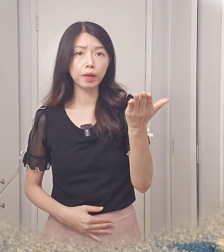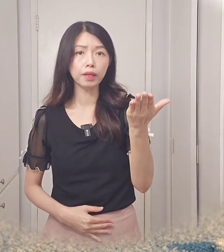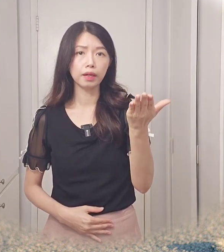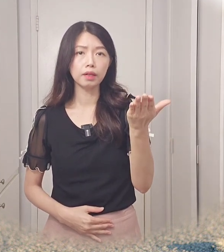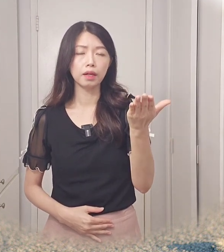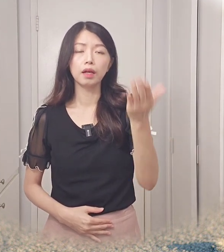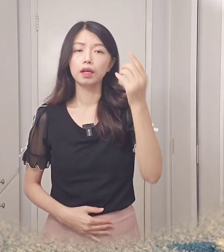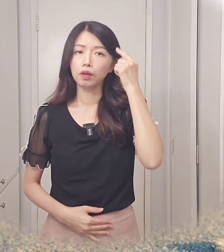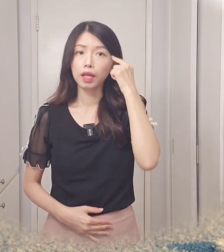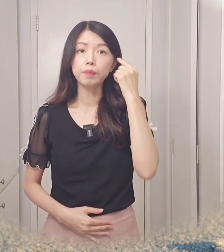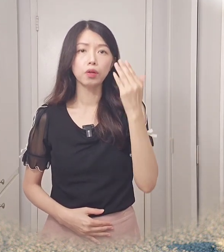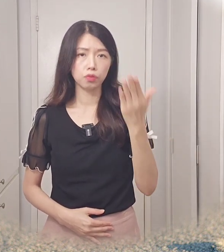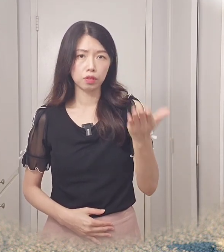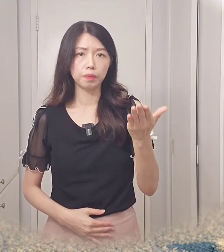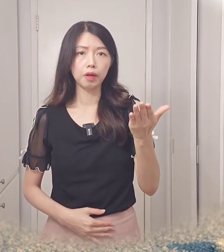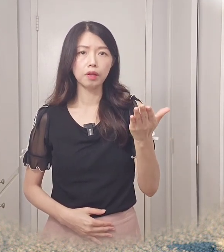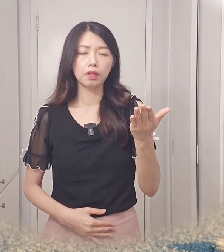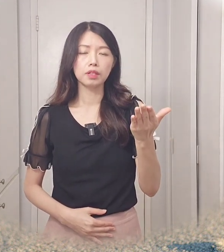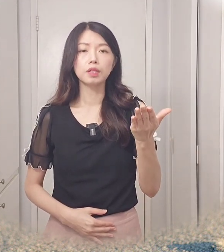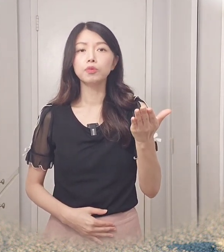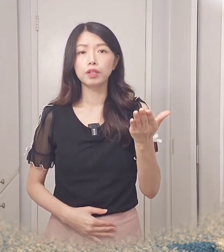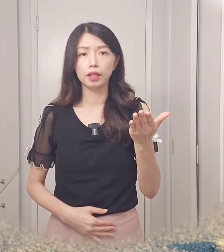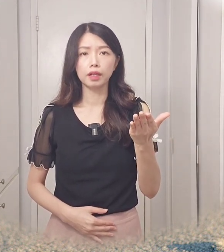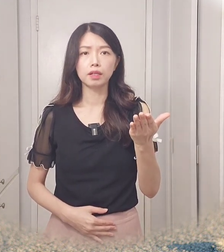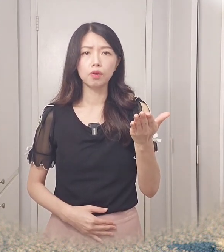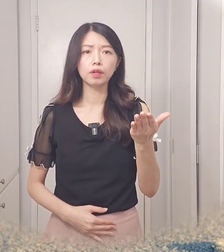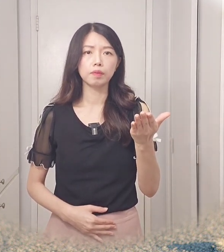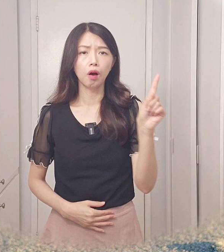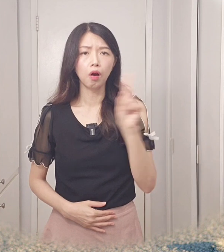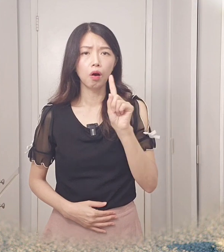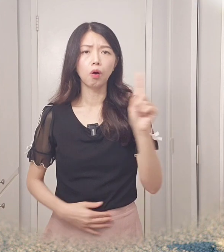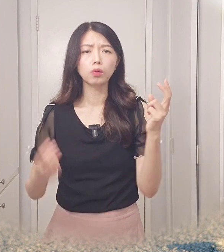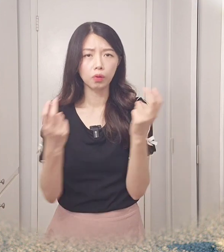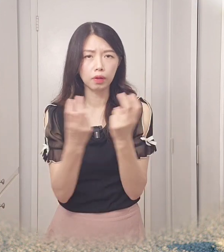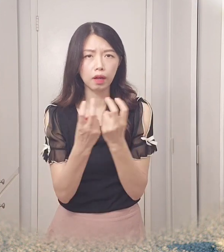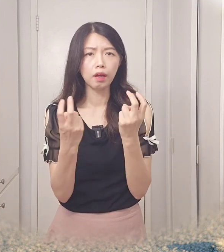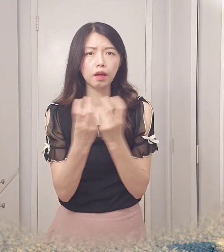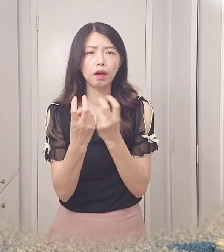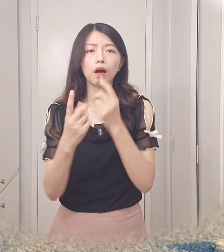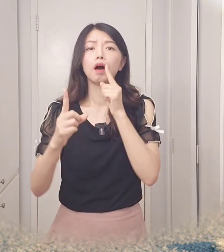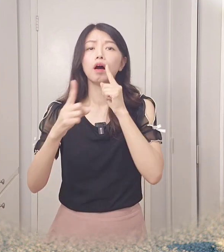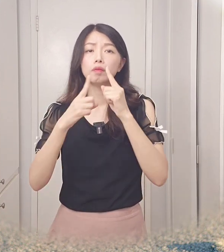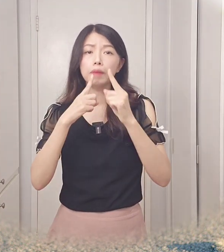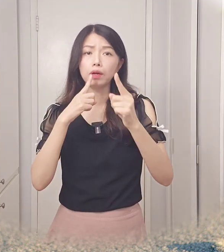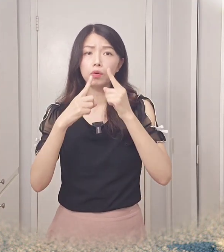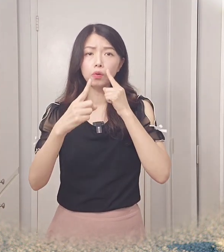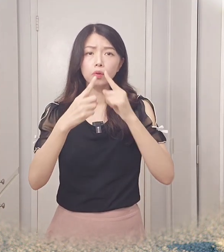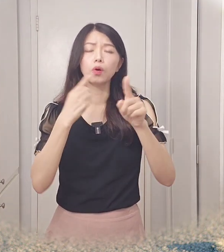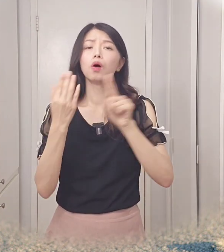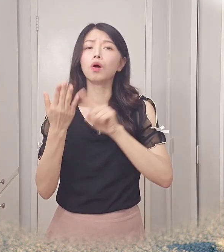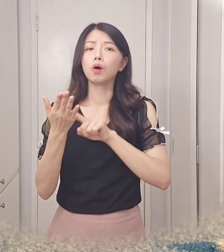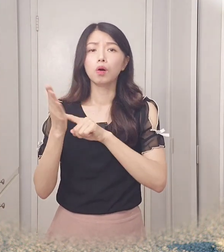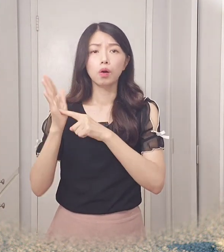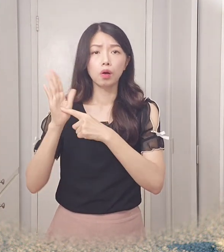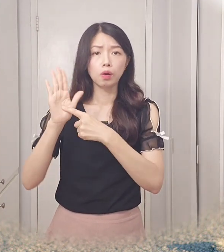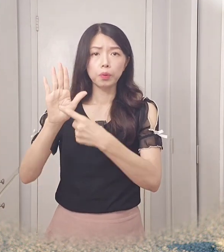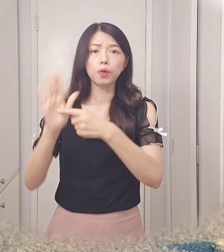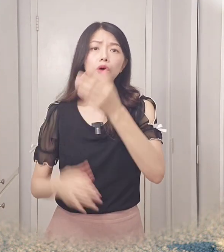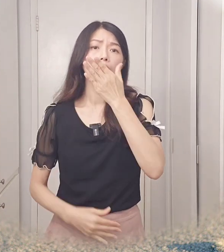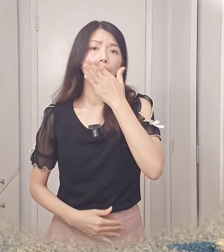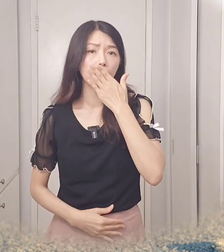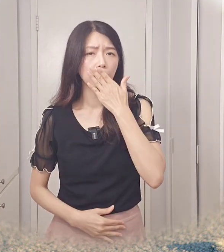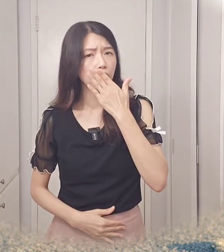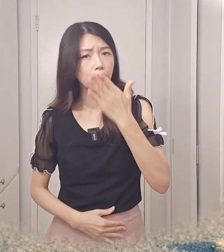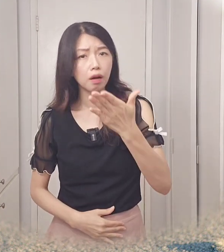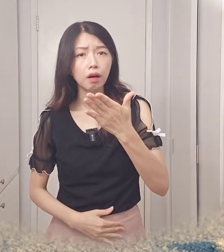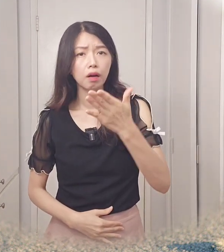그대로 손바닥을 이렇게 내밀어 주시면 질문을 나타내는 수어가 됩니다. 어떻게 말로